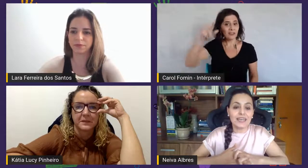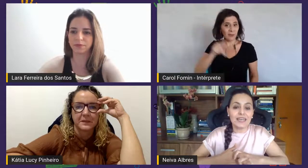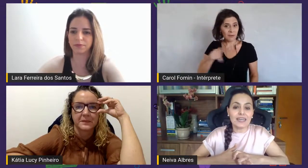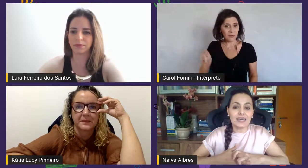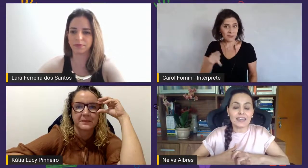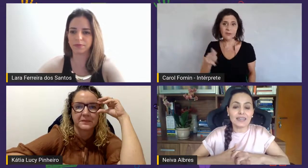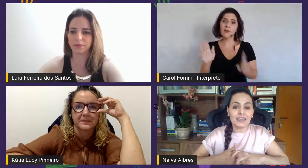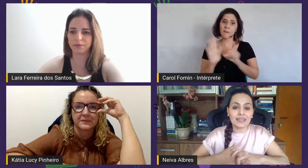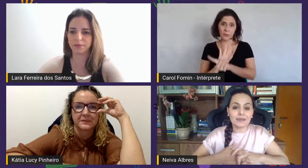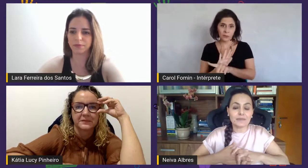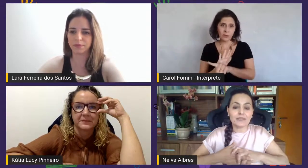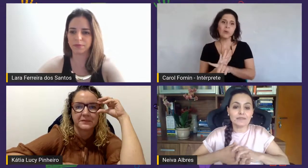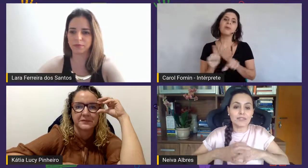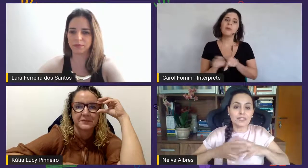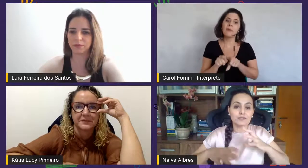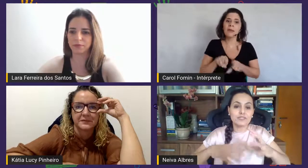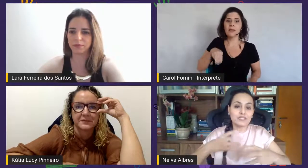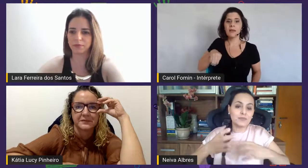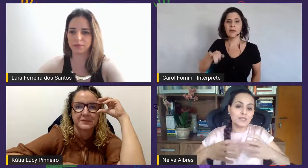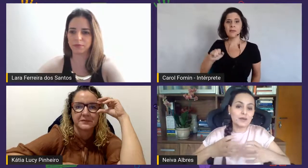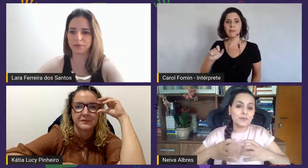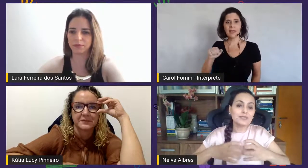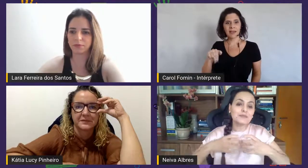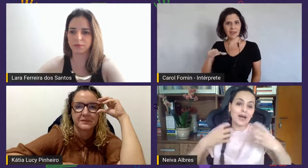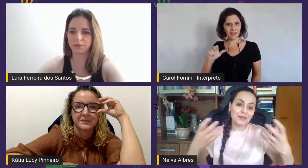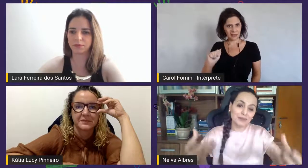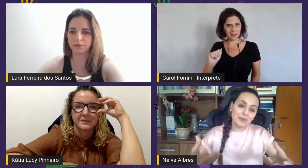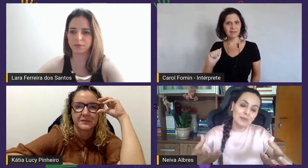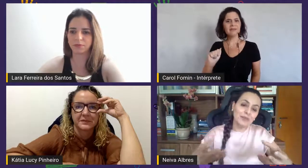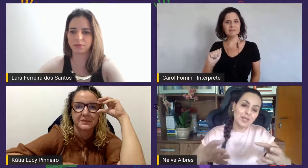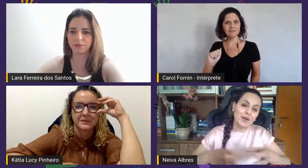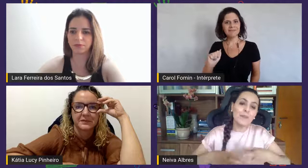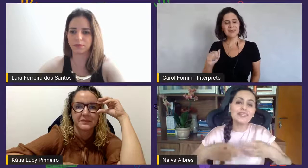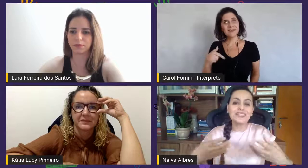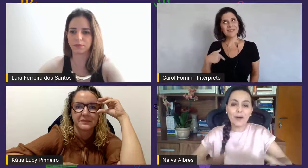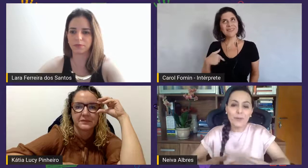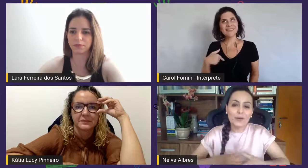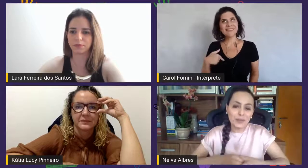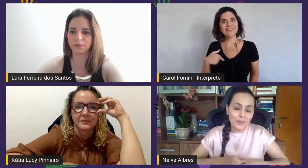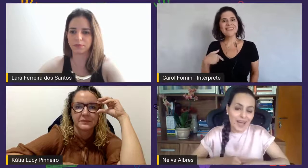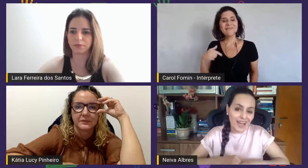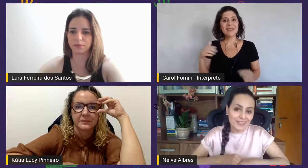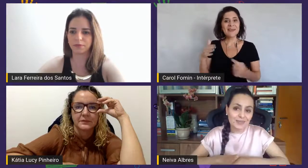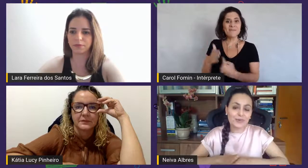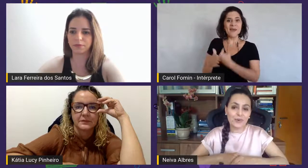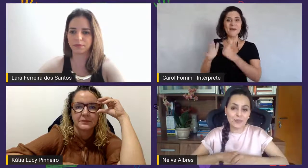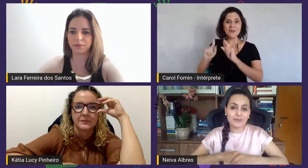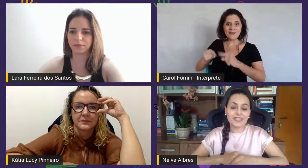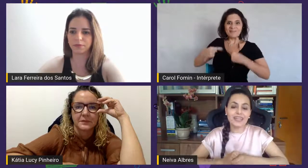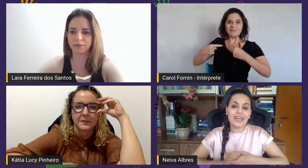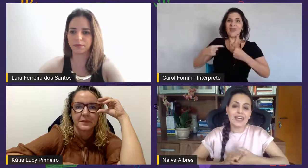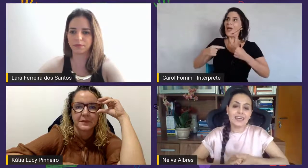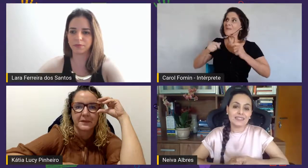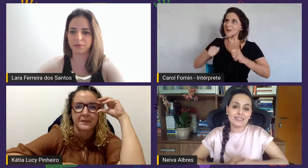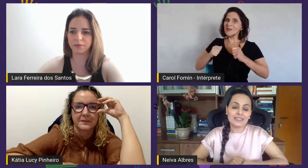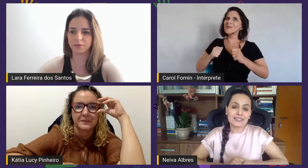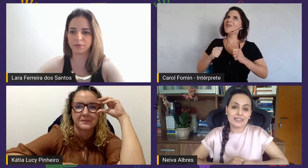Milena. Na verdade, vocês me dão um espaço para poder comentar um pouquinho mais